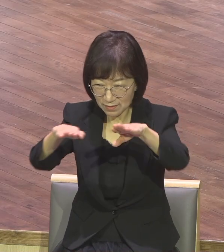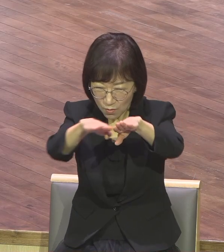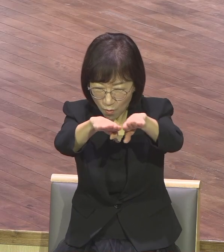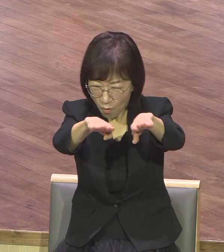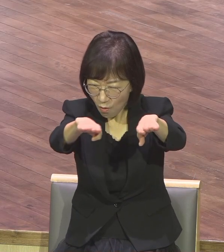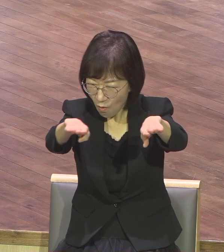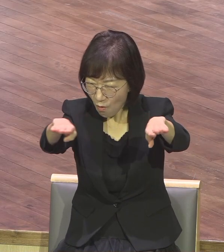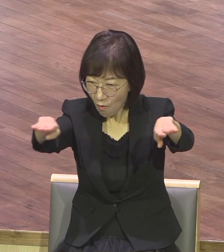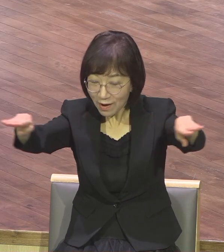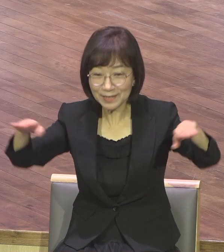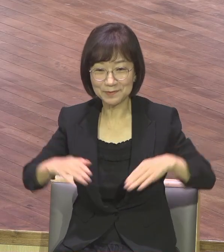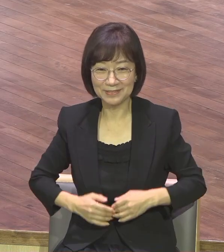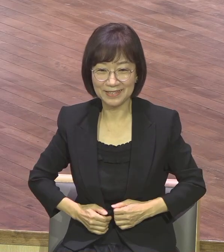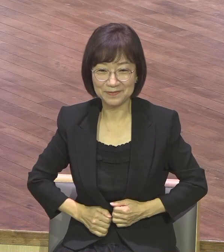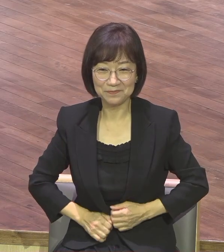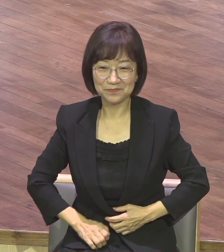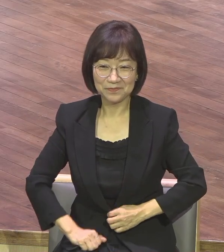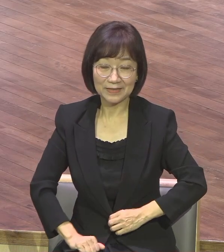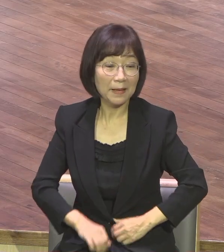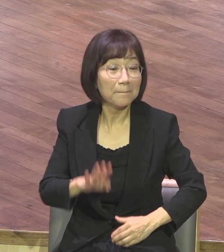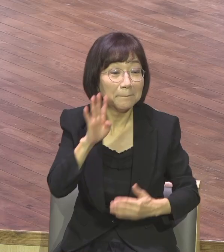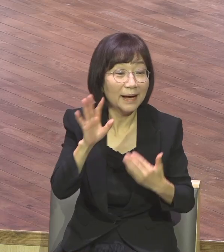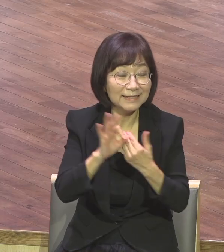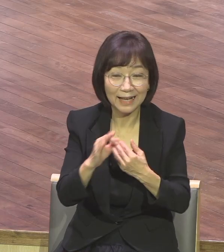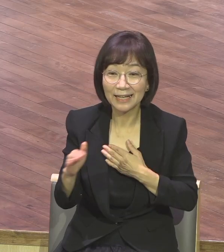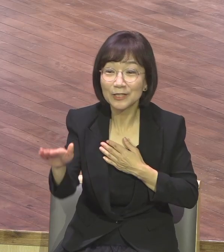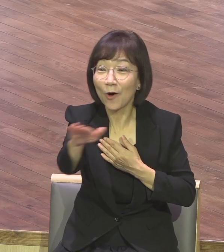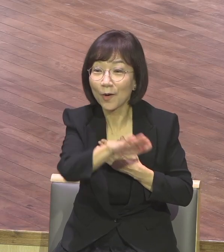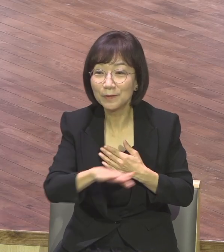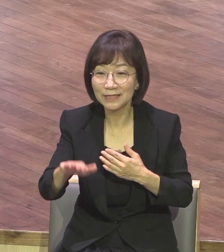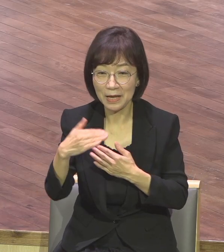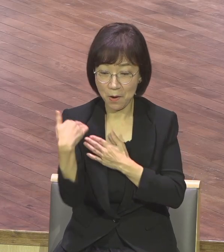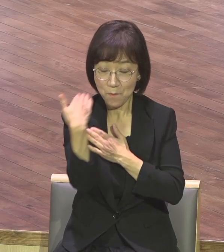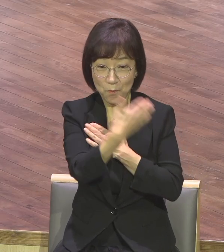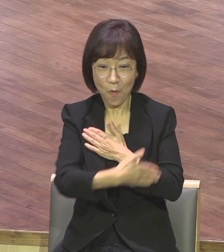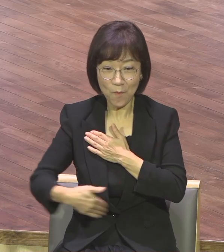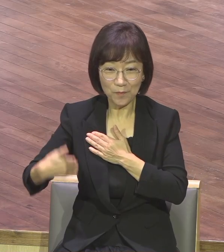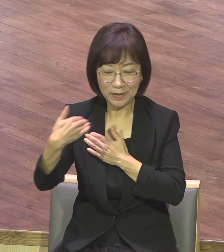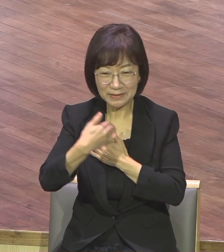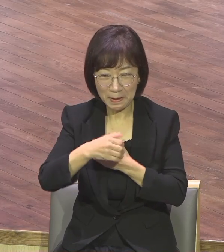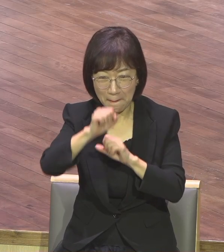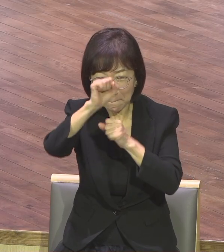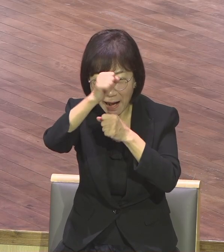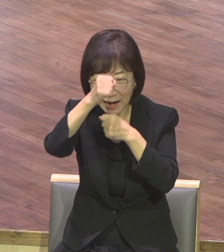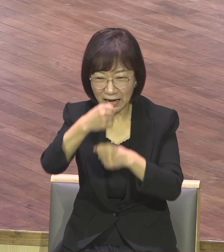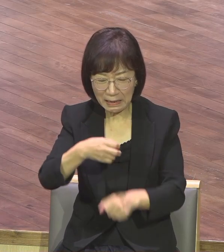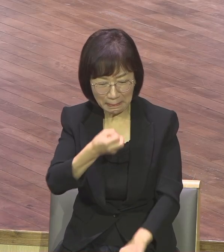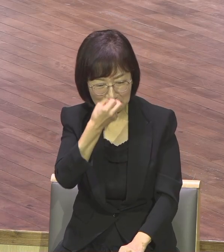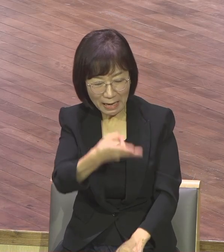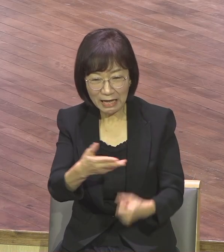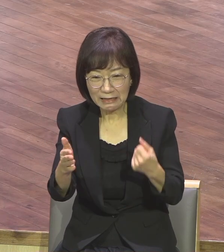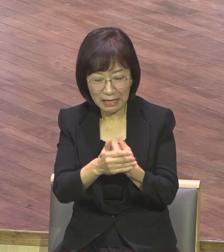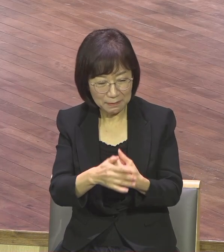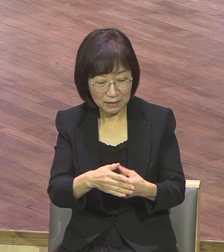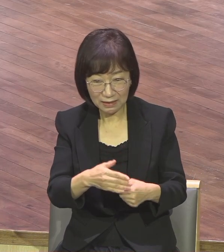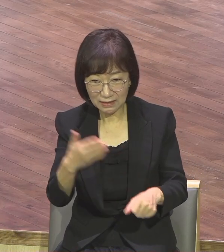냄새나는 발가락 기분 나빠하면 병신대요. 병신대 큰일 나요. 각자 주신 달란트. 아멘.